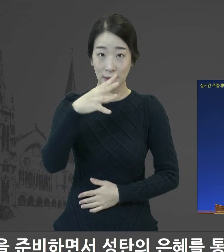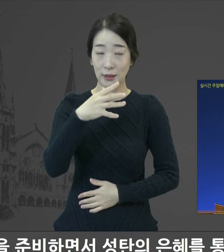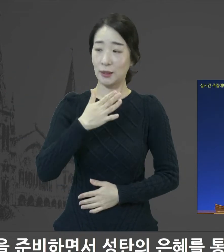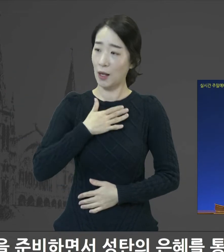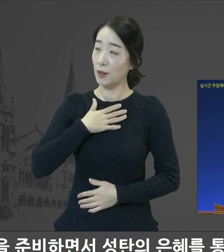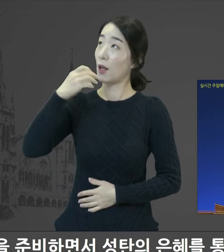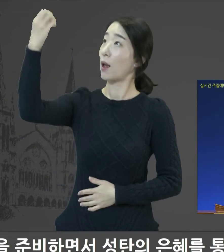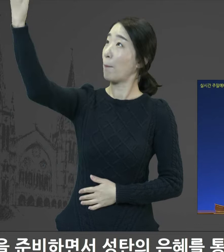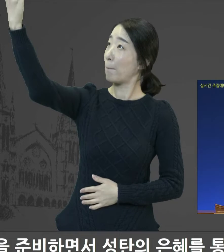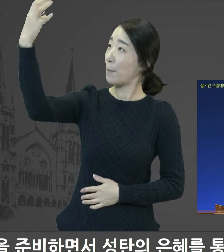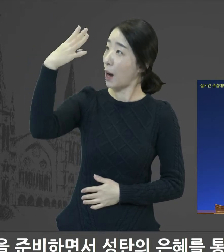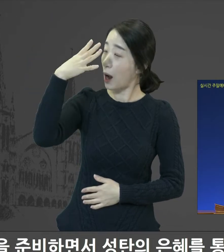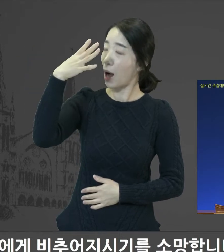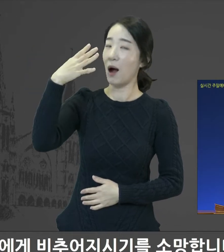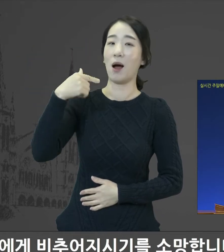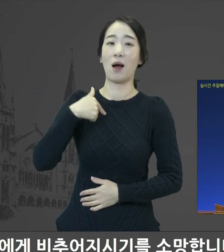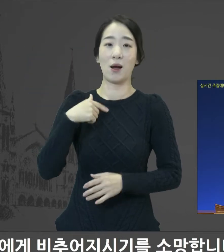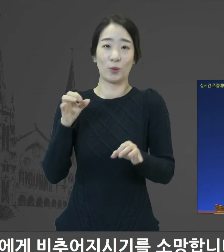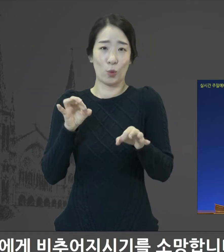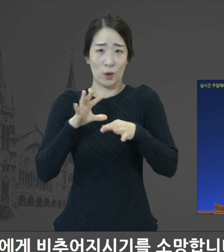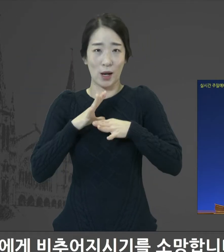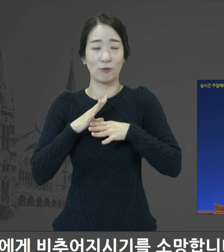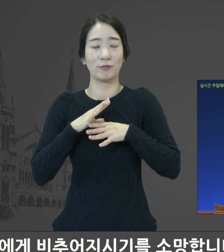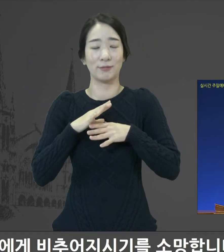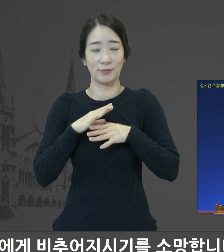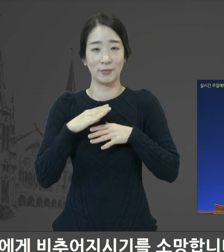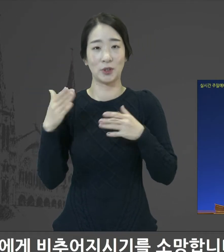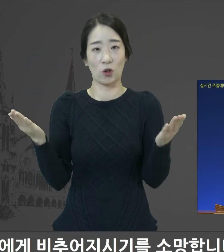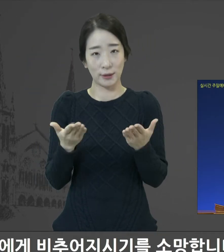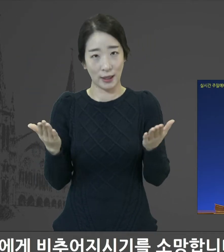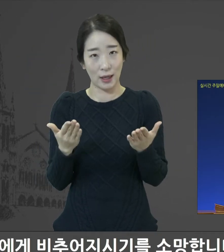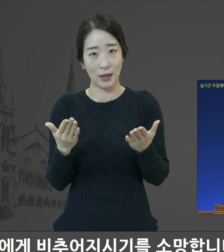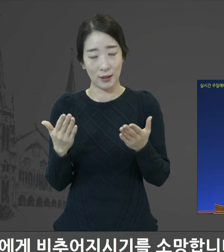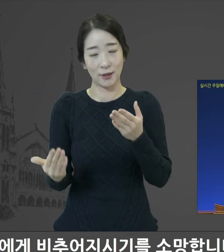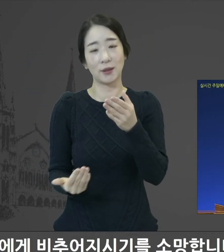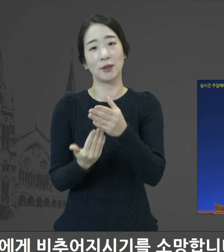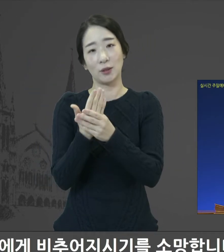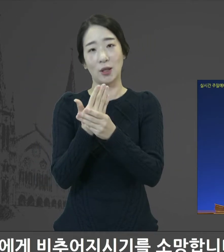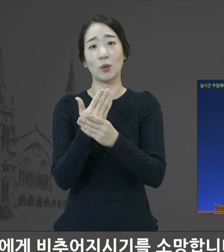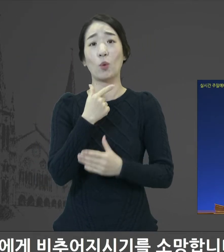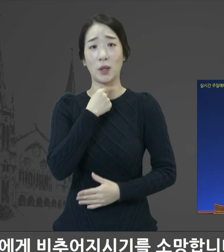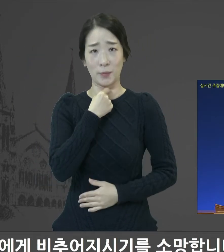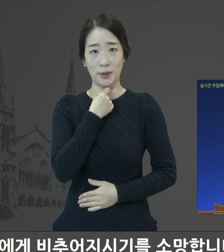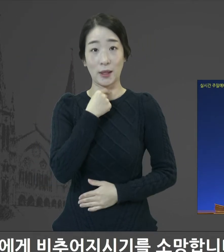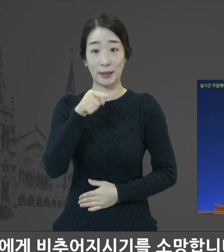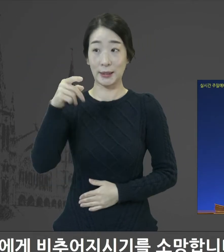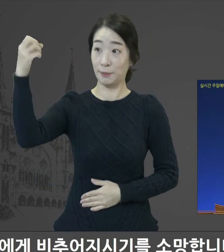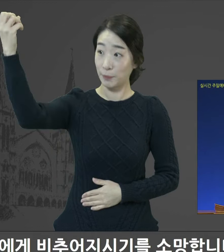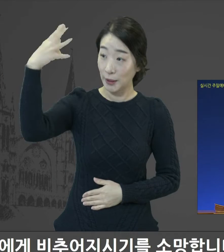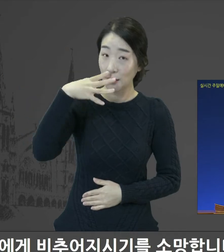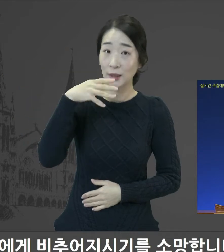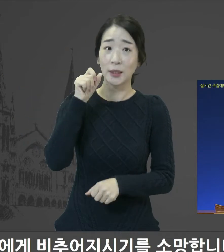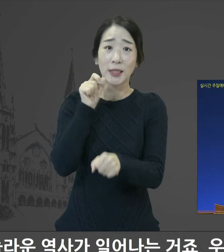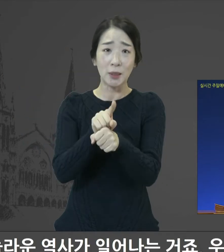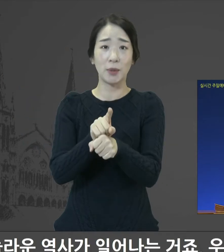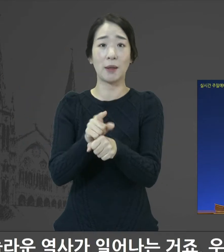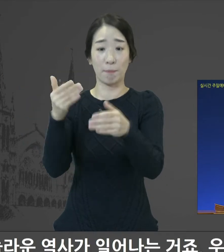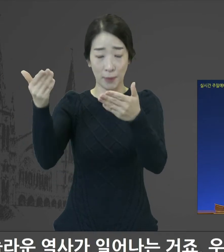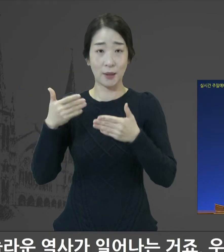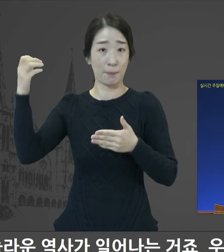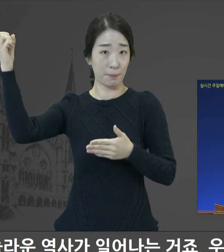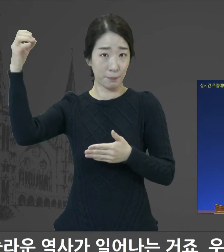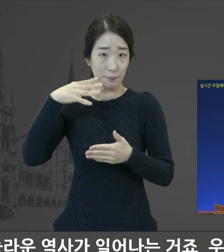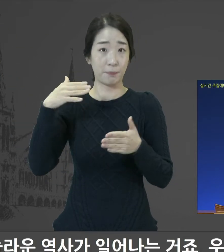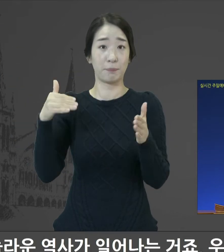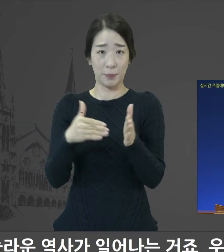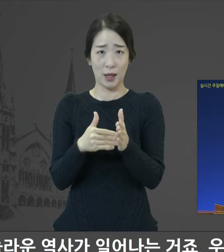비추어질 때 놀라운 역사들이 일어나는 거죠. 이미 우리는 그 빛을 받았습니다. 이제 그 빛을 받았던 우리들이 다시 그 빛을